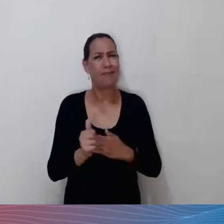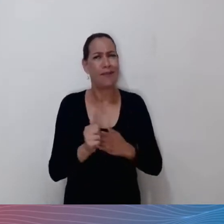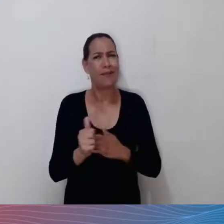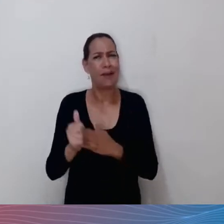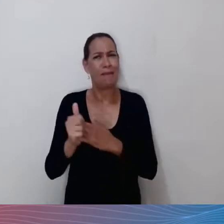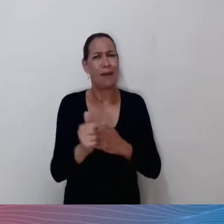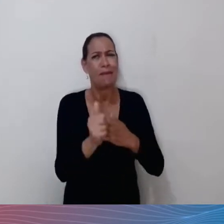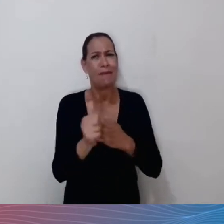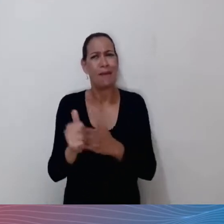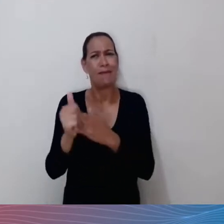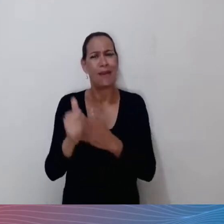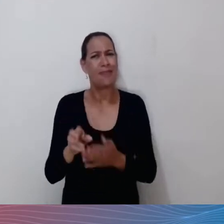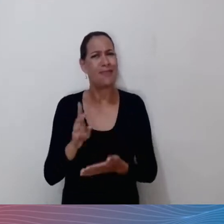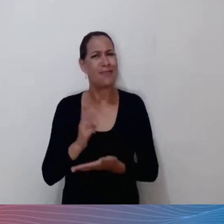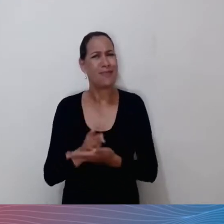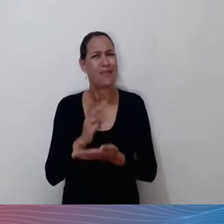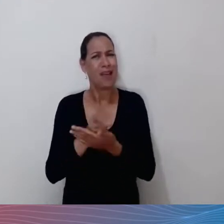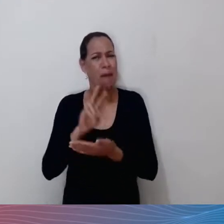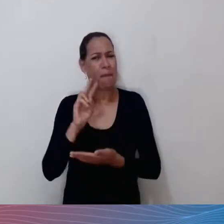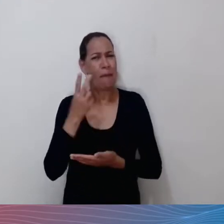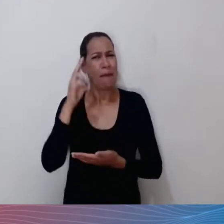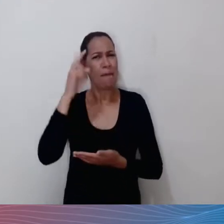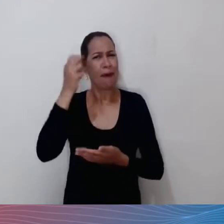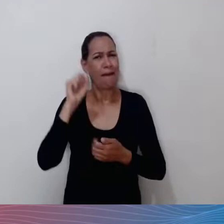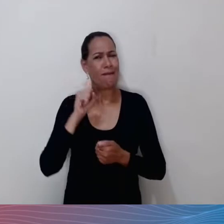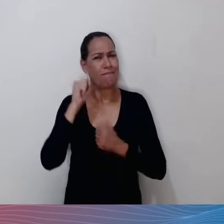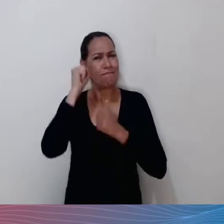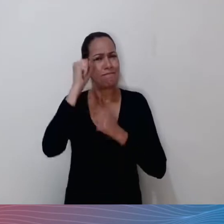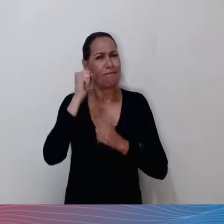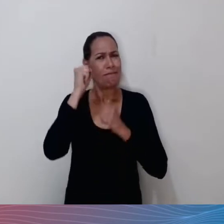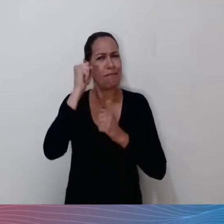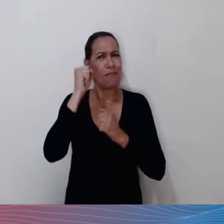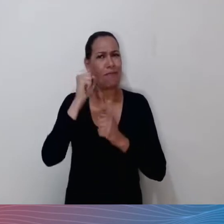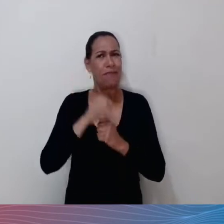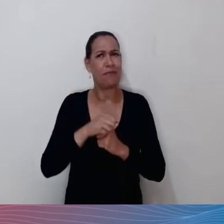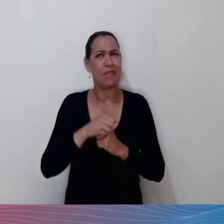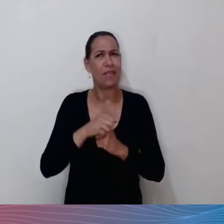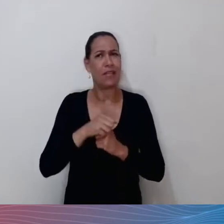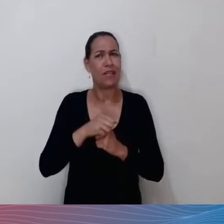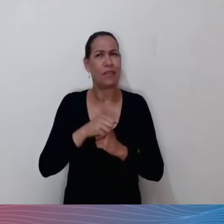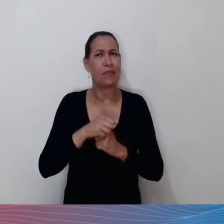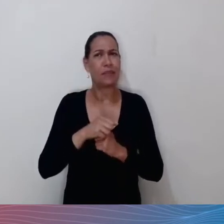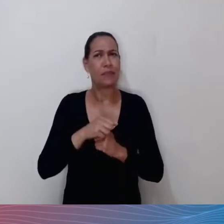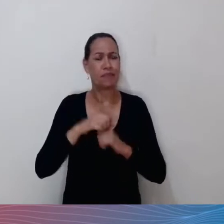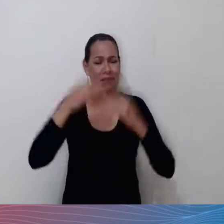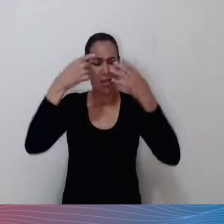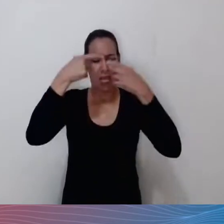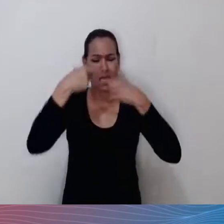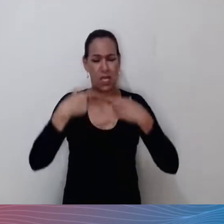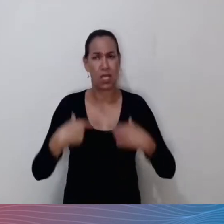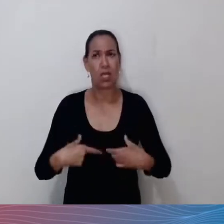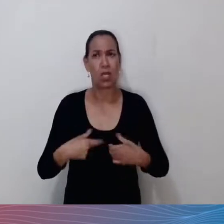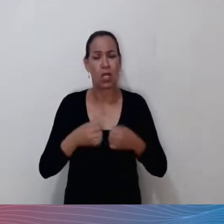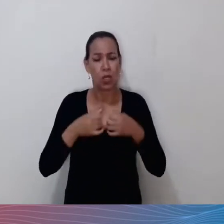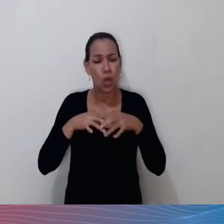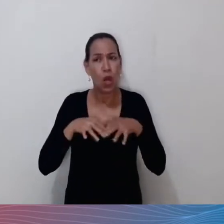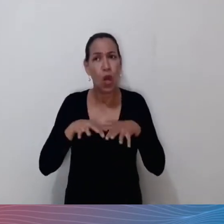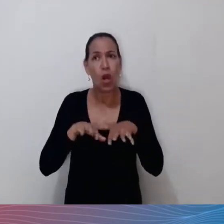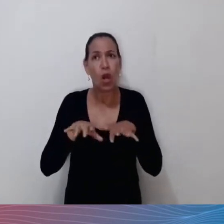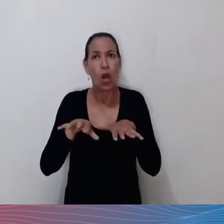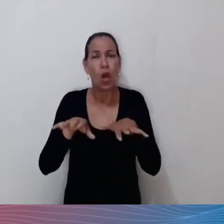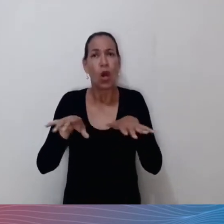triunfo, e por meio de nós manifesta em todo lugar a fragrância do